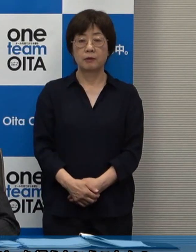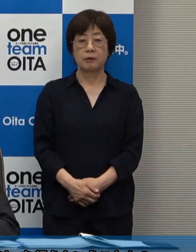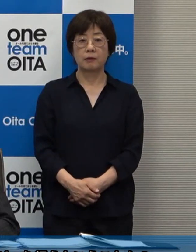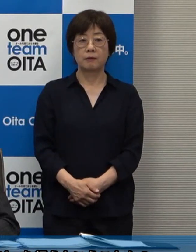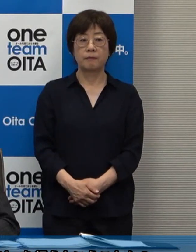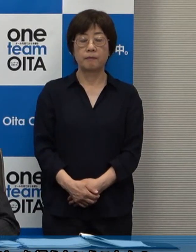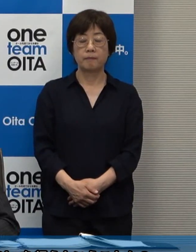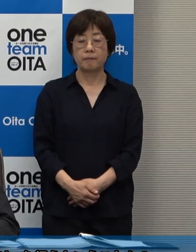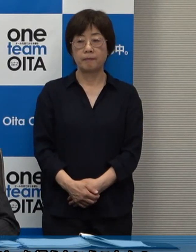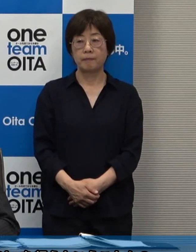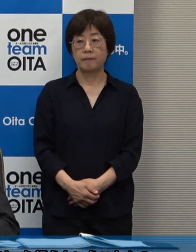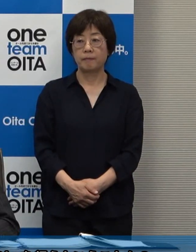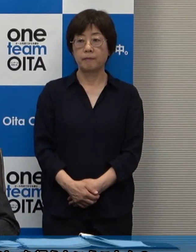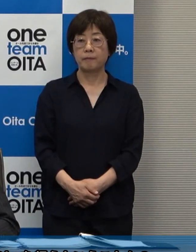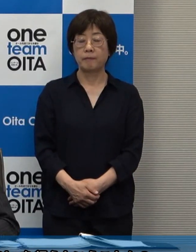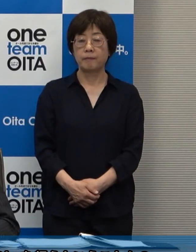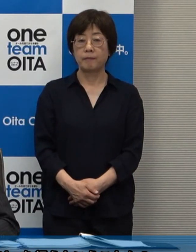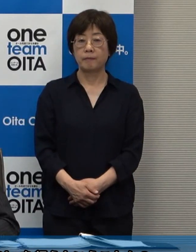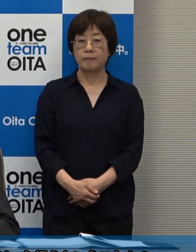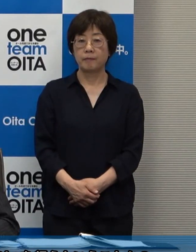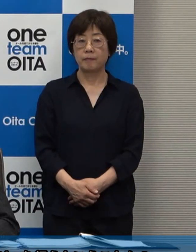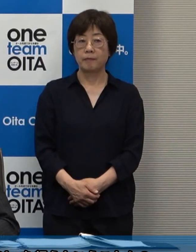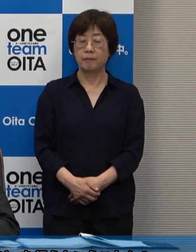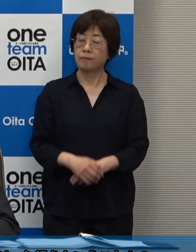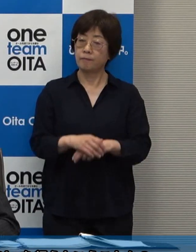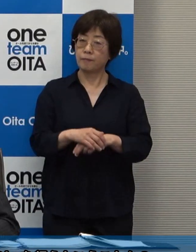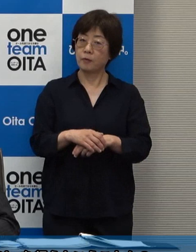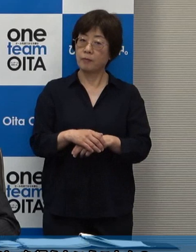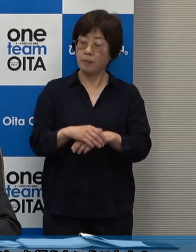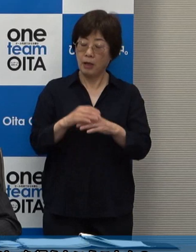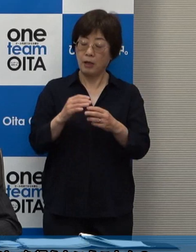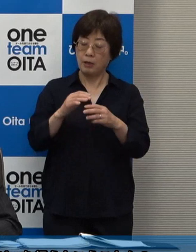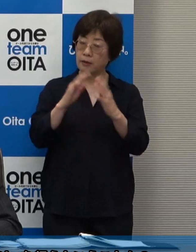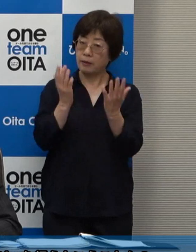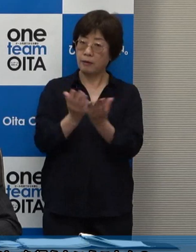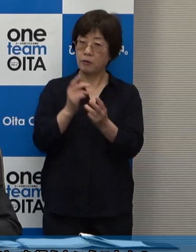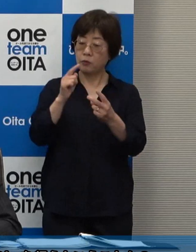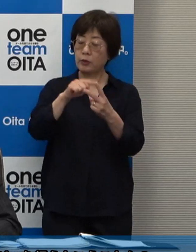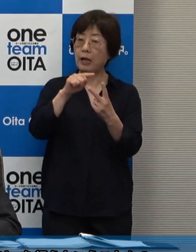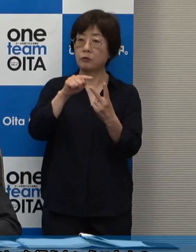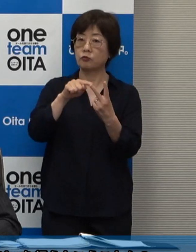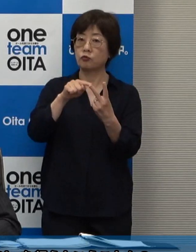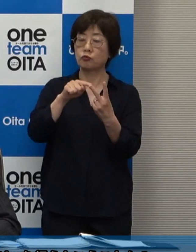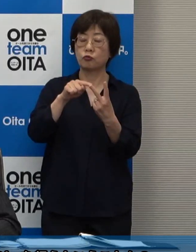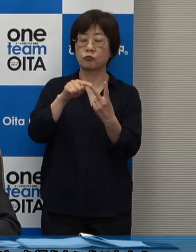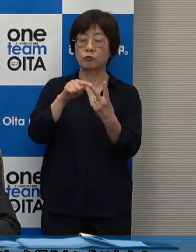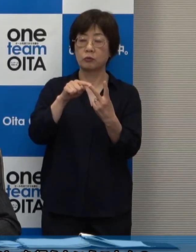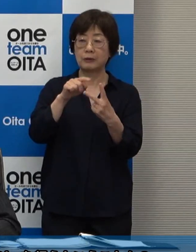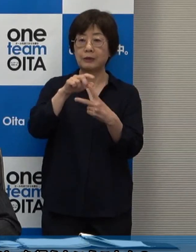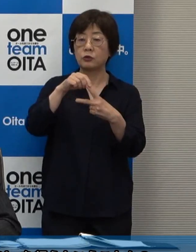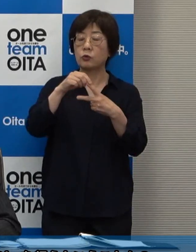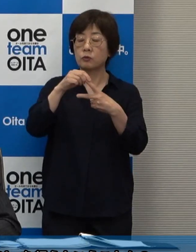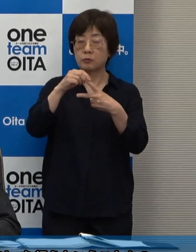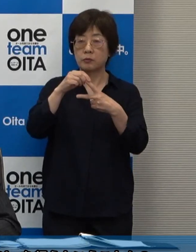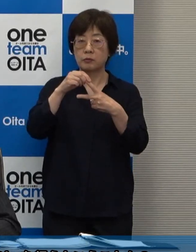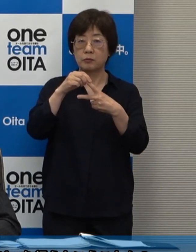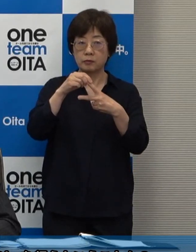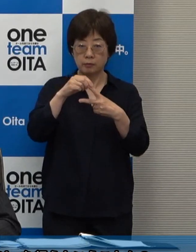そうですね、2つかな、大きく分けると2つ。1つはです